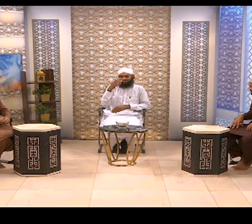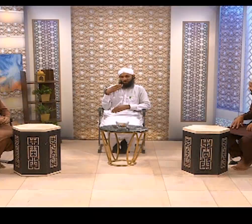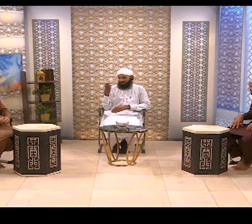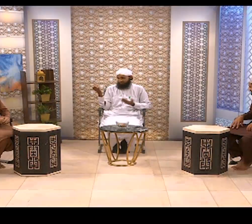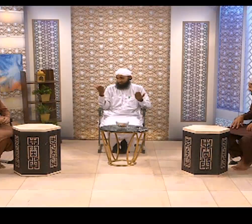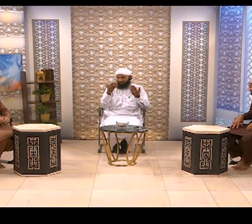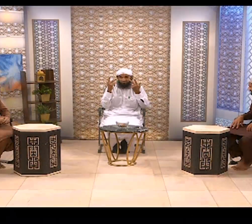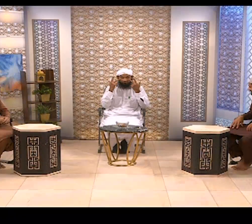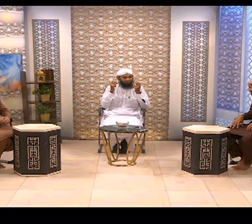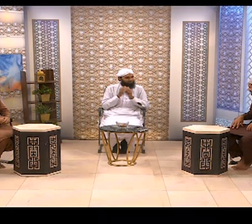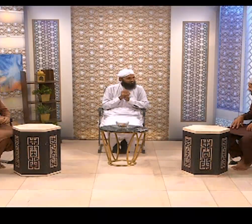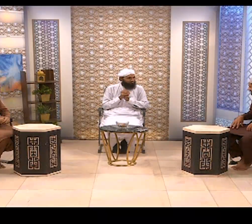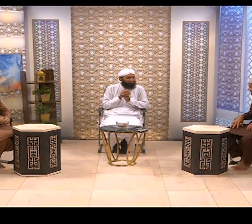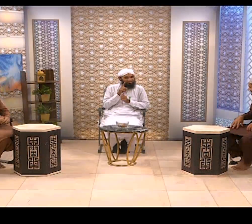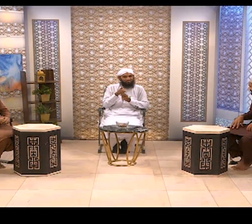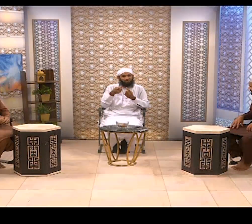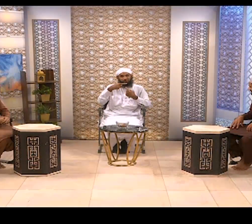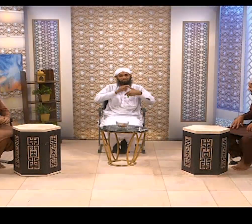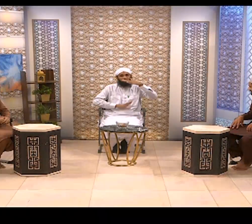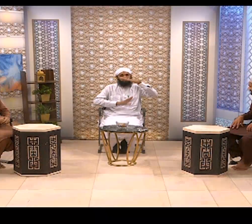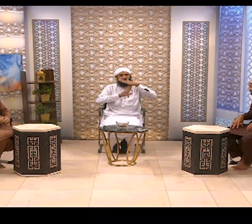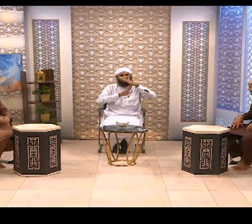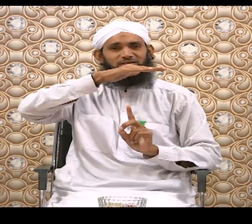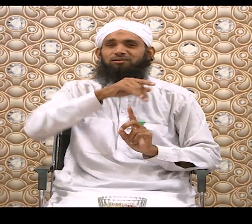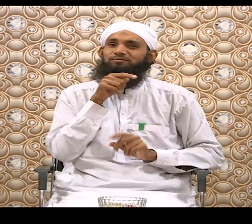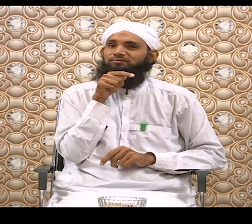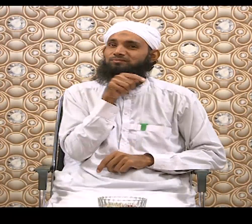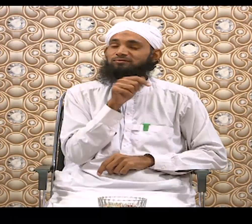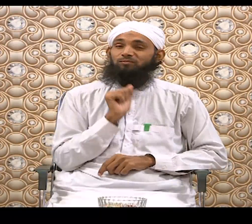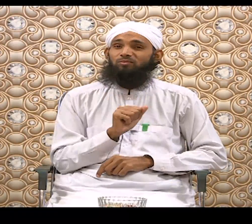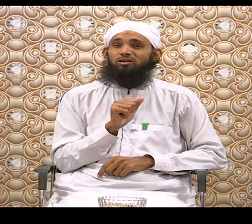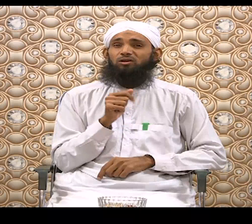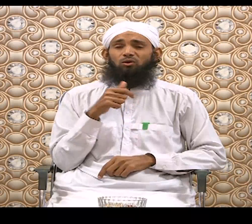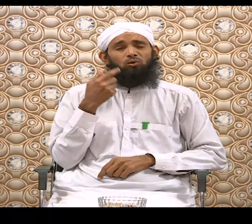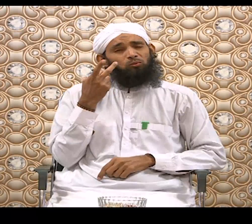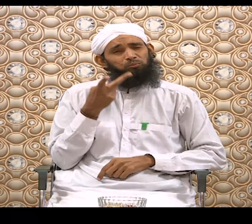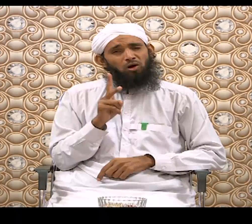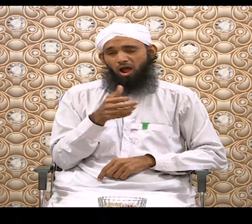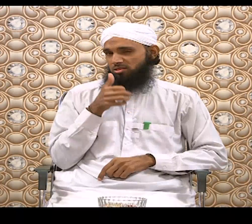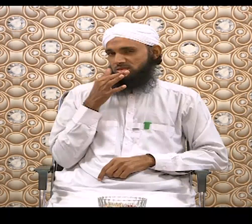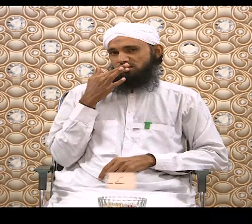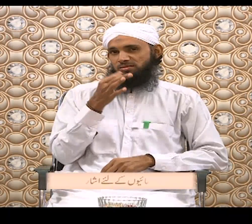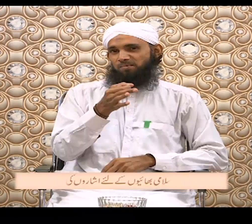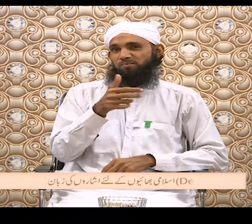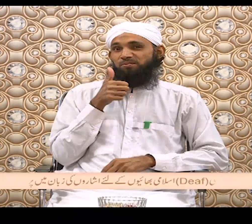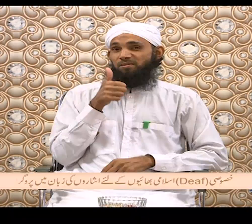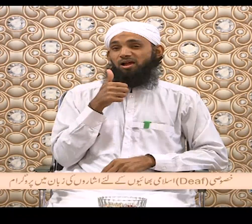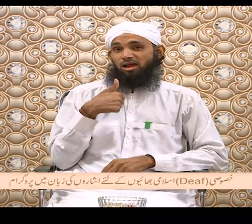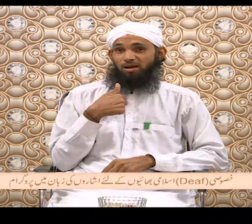دیکھا آپ نے کہ حضرت سعیدنا بایزید بستامی برحمت اللہ علیہ نے کتنے خوبصورت انداز میں اپنی